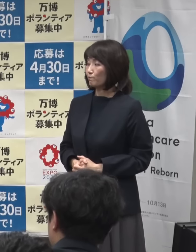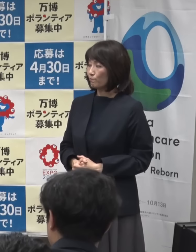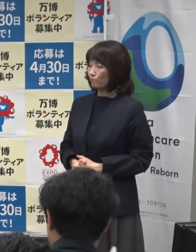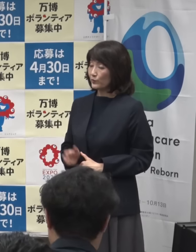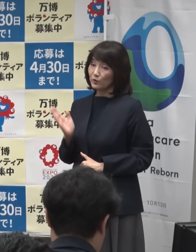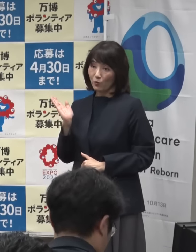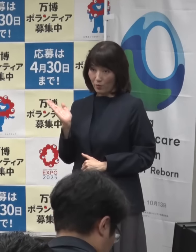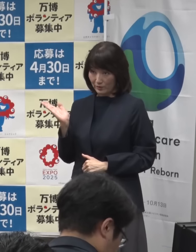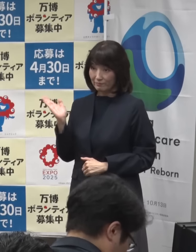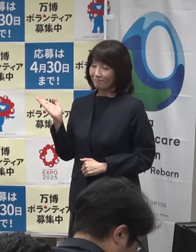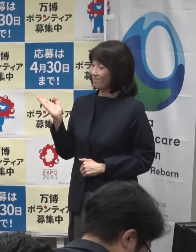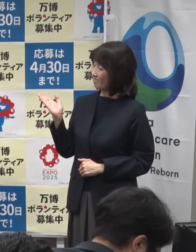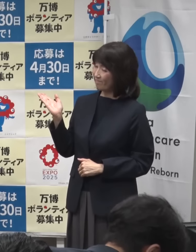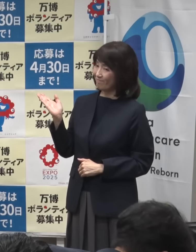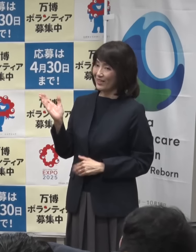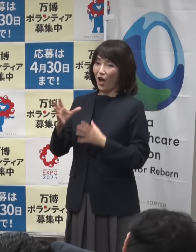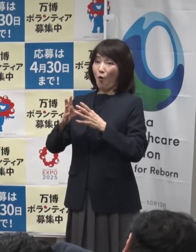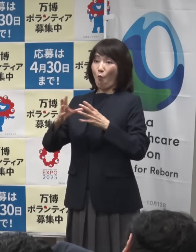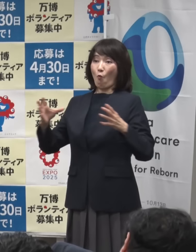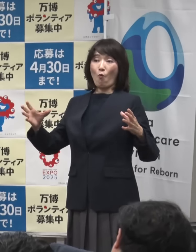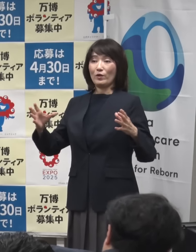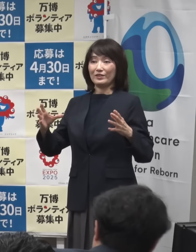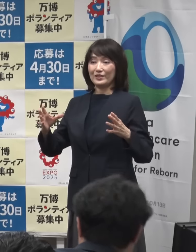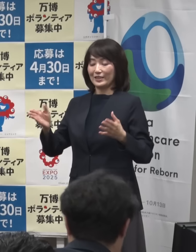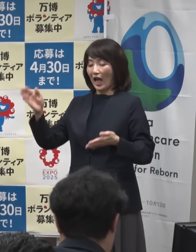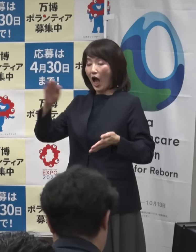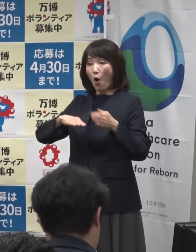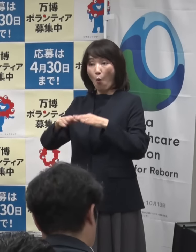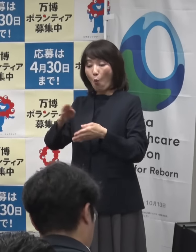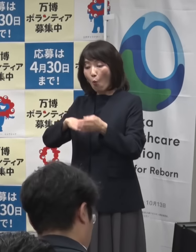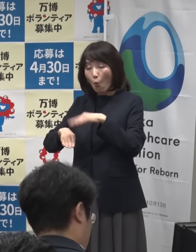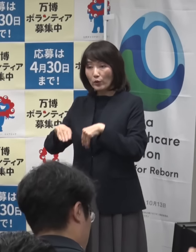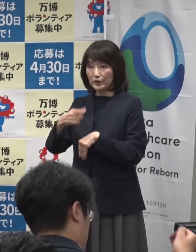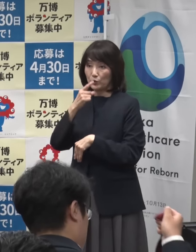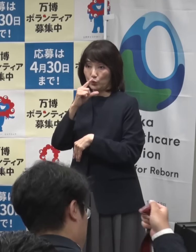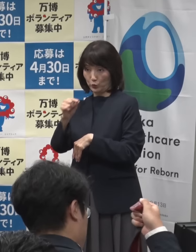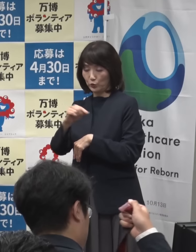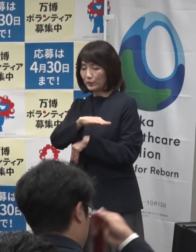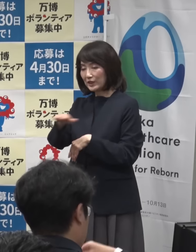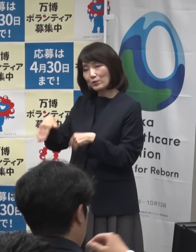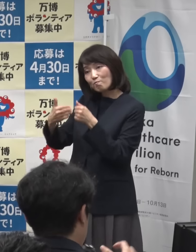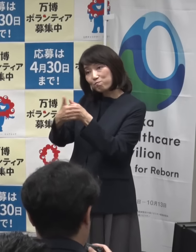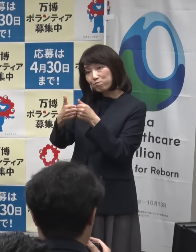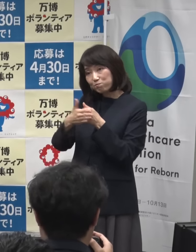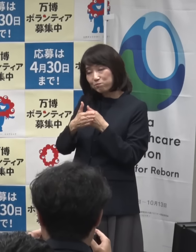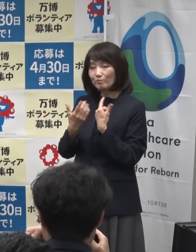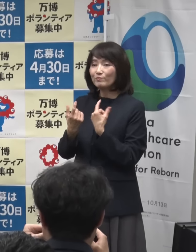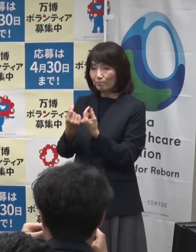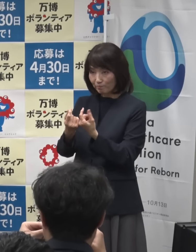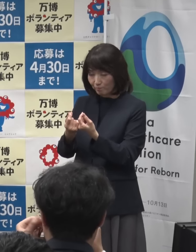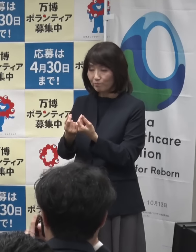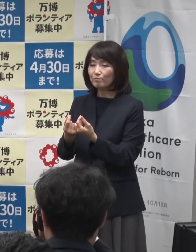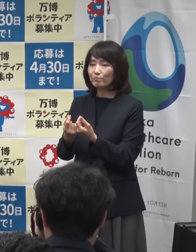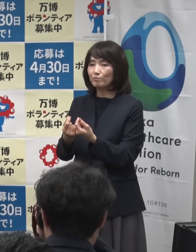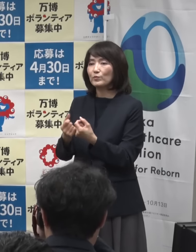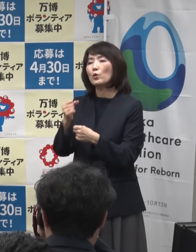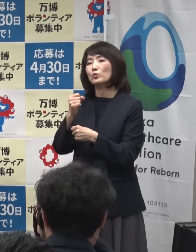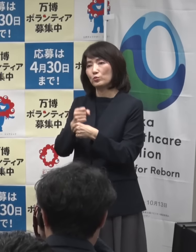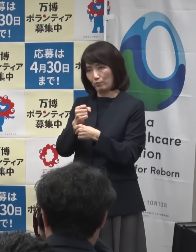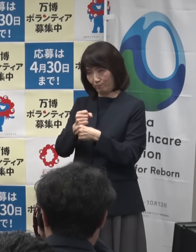こういったジャンボ折り鶴をですね、皆さんと協力しながらまず作ってい